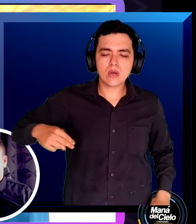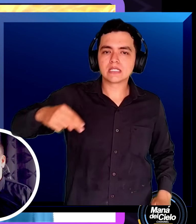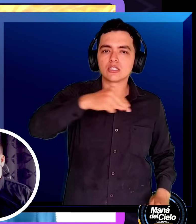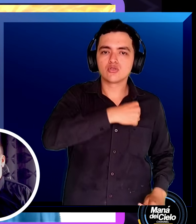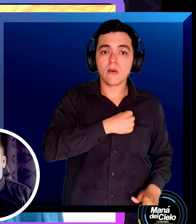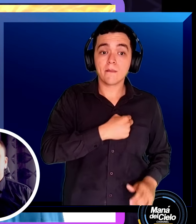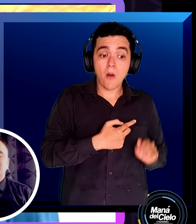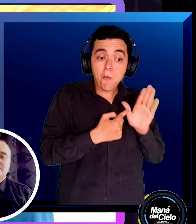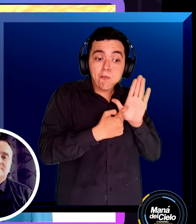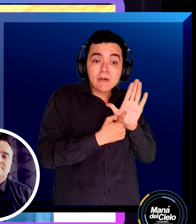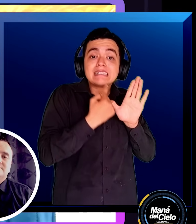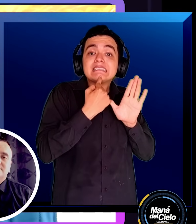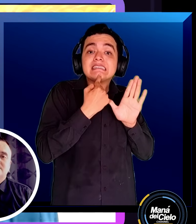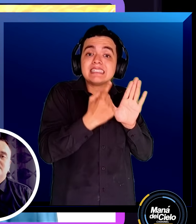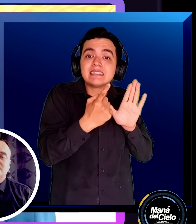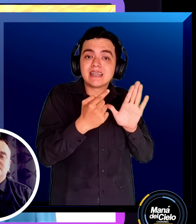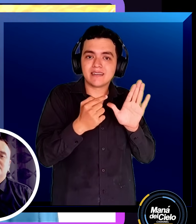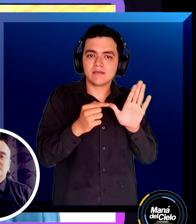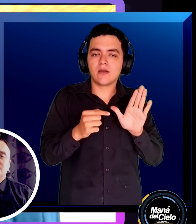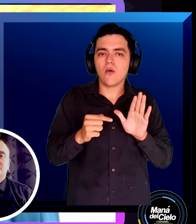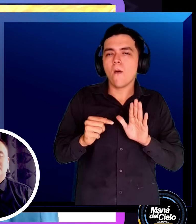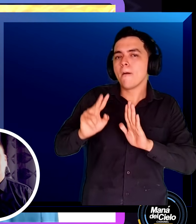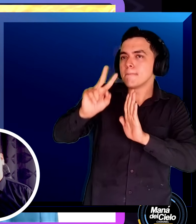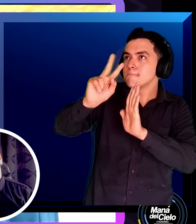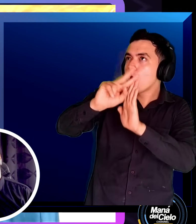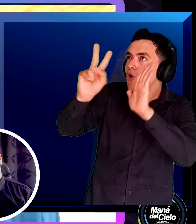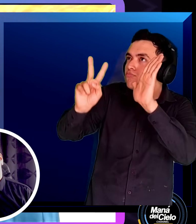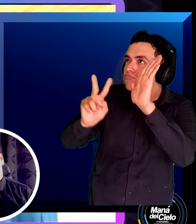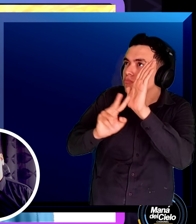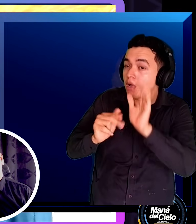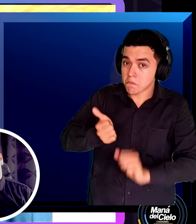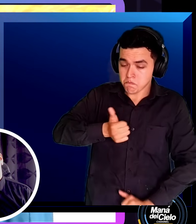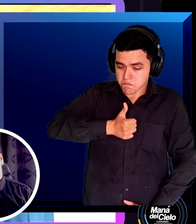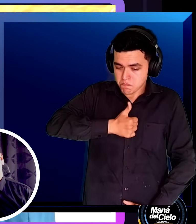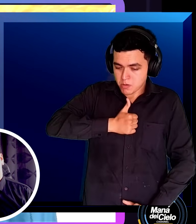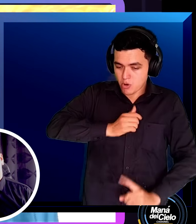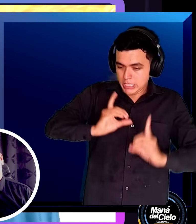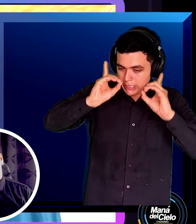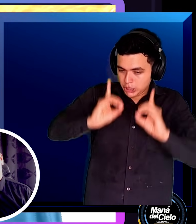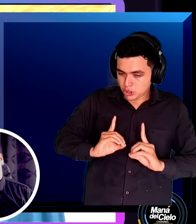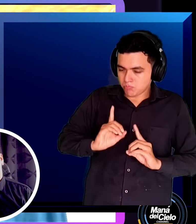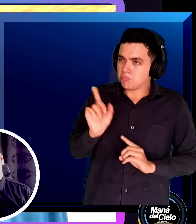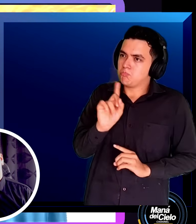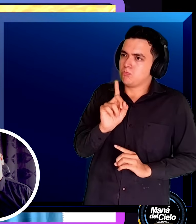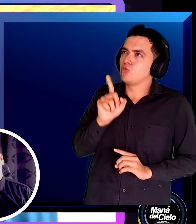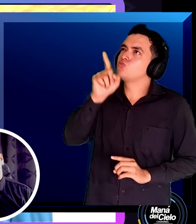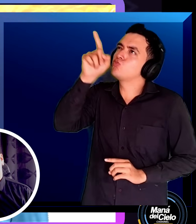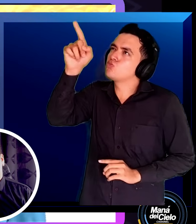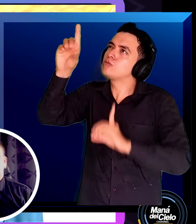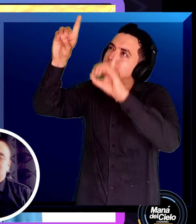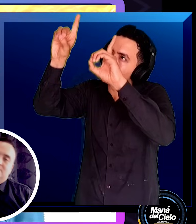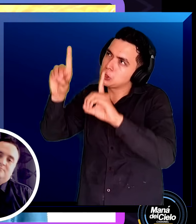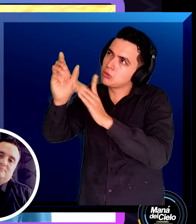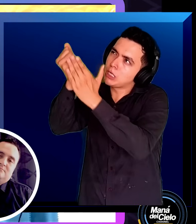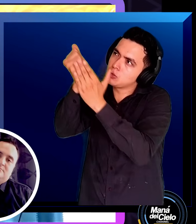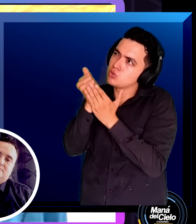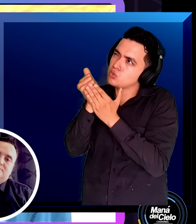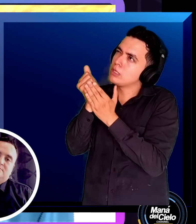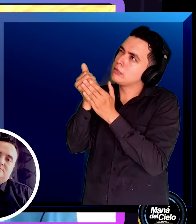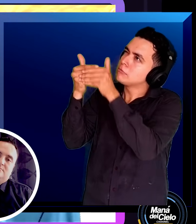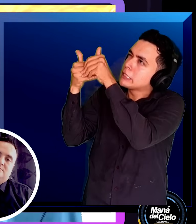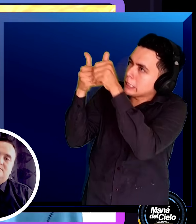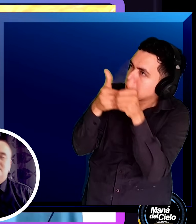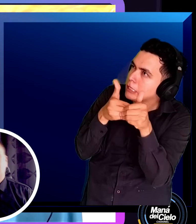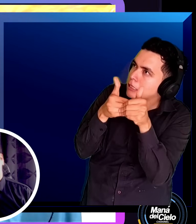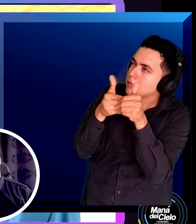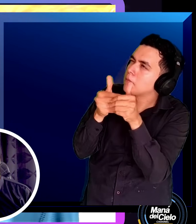ti te parece que eso es de parte tuya, que yo vaya bien, y si no, desbarátalo, lo que tú quieras, Señor. Yo quiero andar bajo